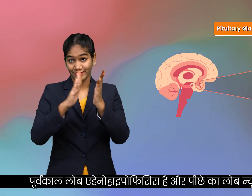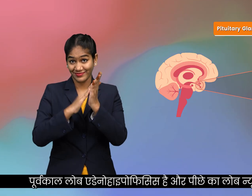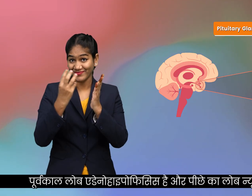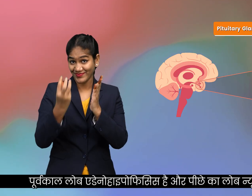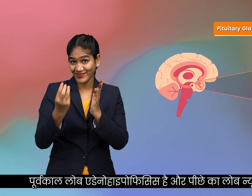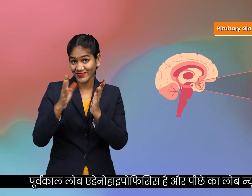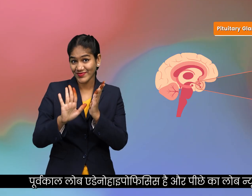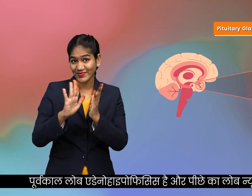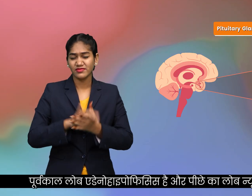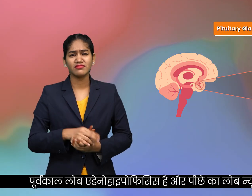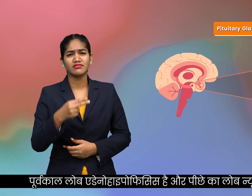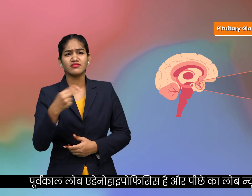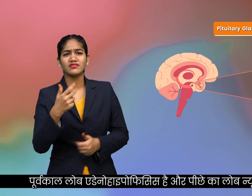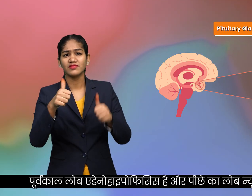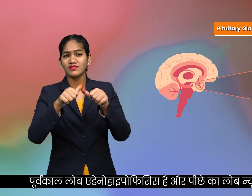पूर्वकाल लोब